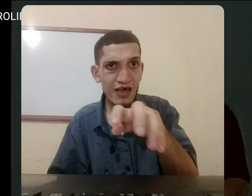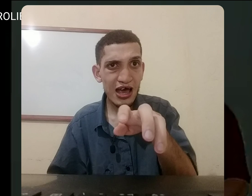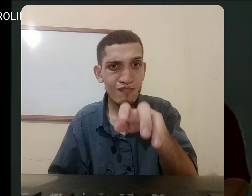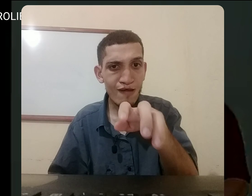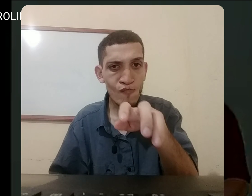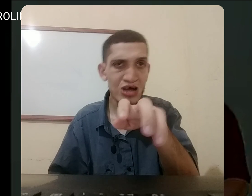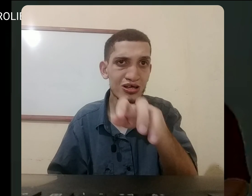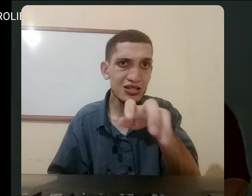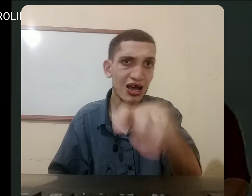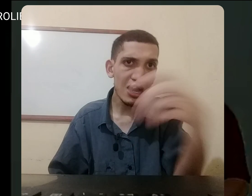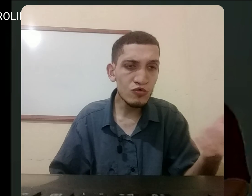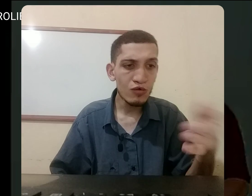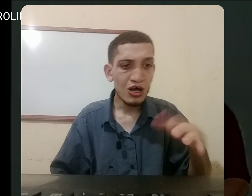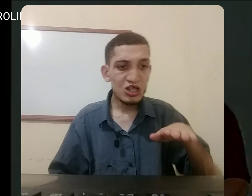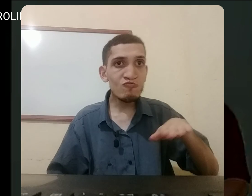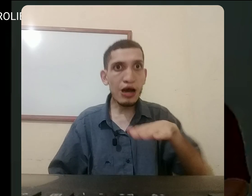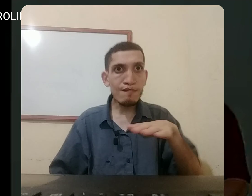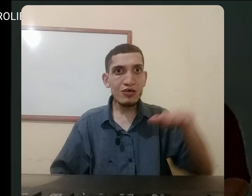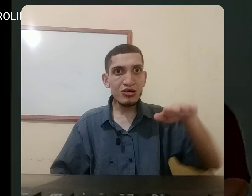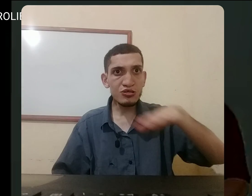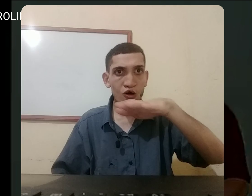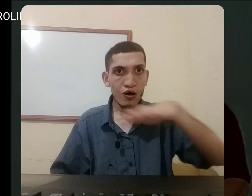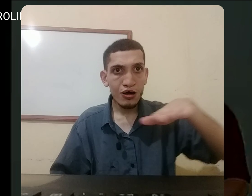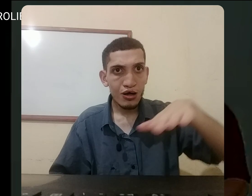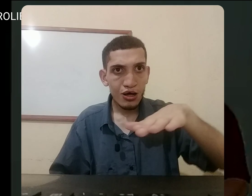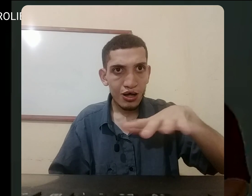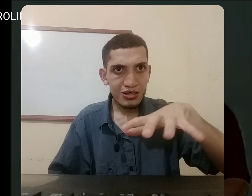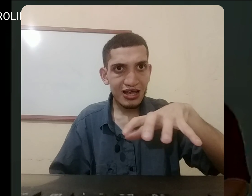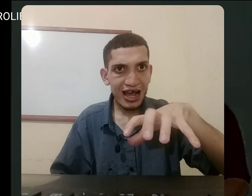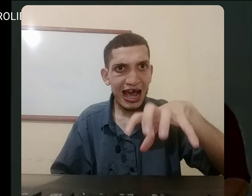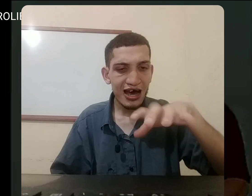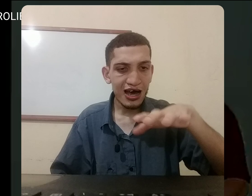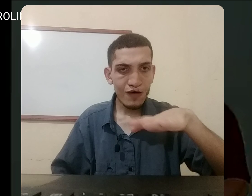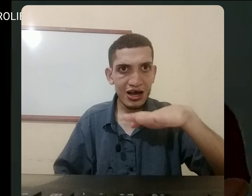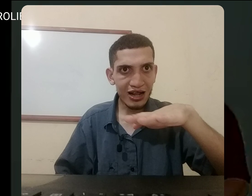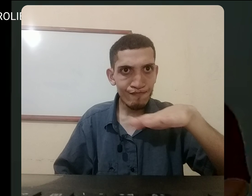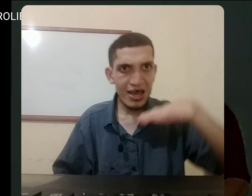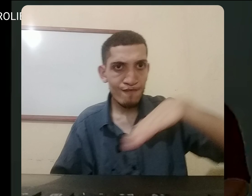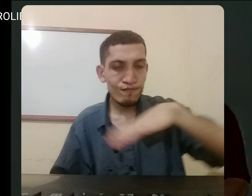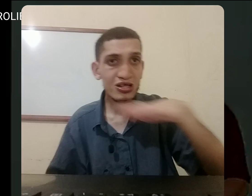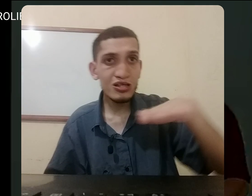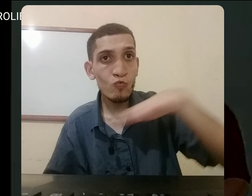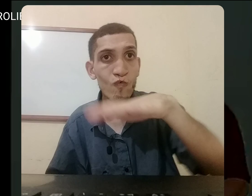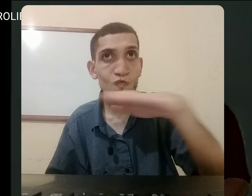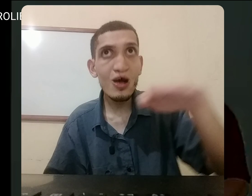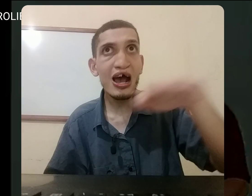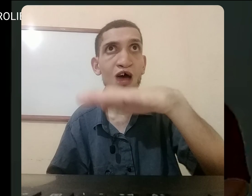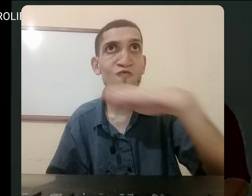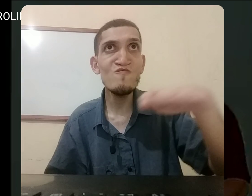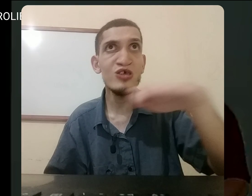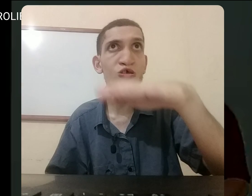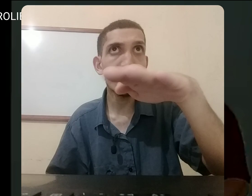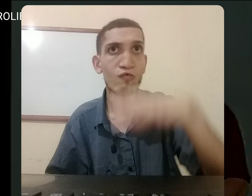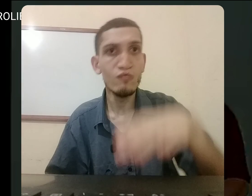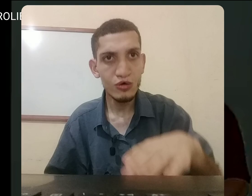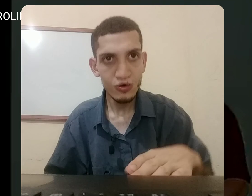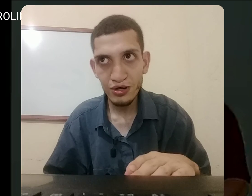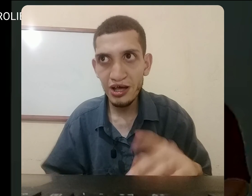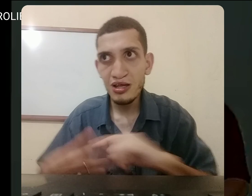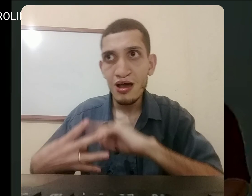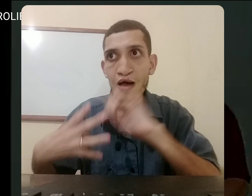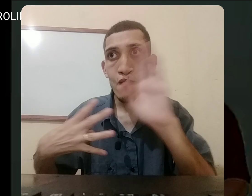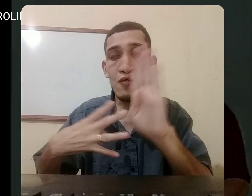Aí, uma mão mais assim, uma caiu? Ficou a mão assim, sem garra? Pode ser um carro, um veículo,